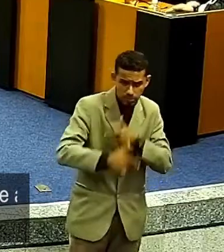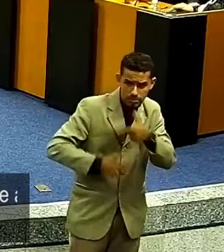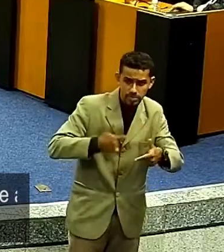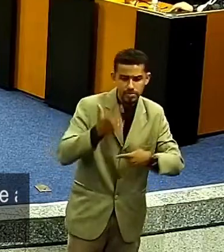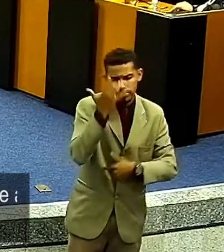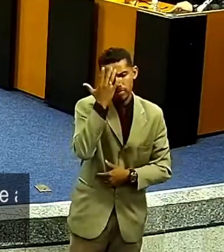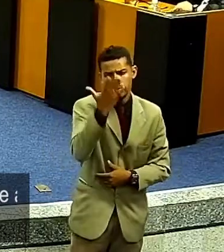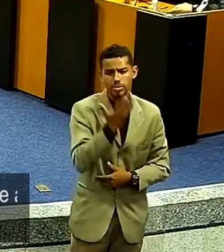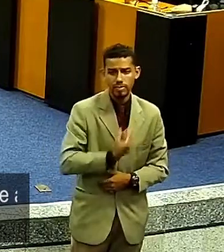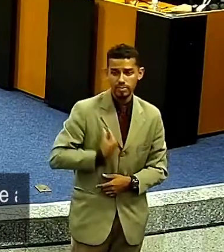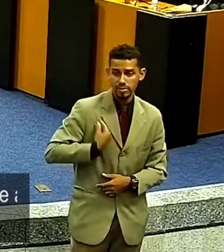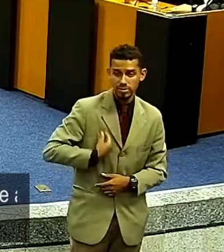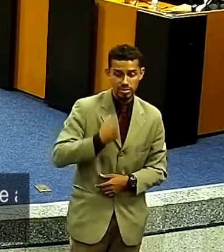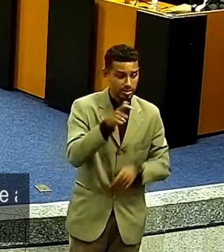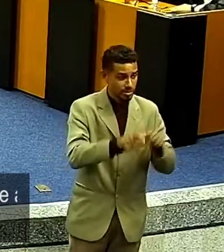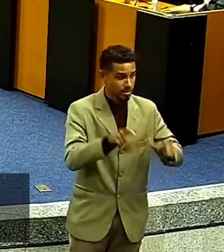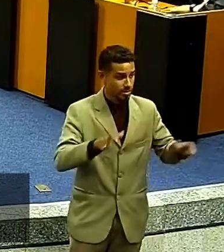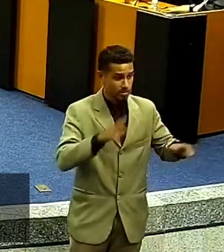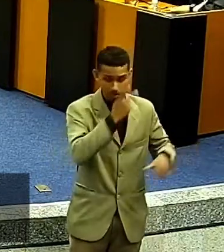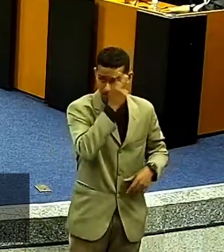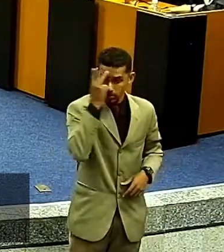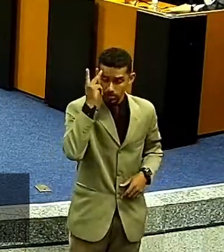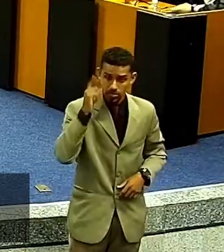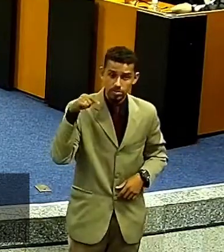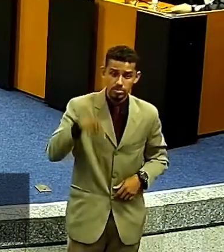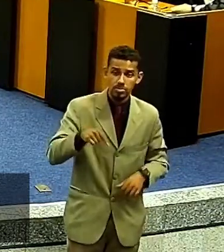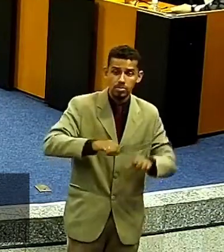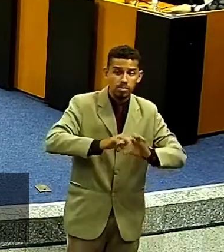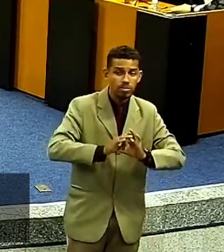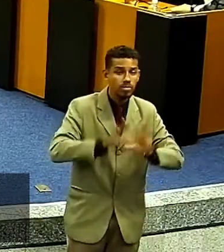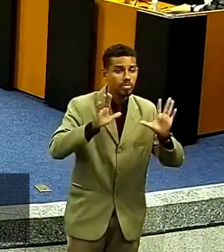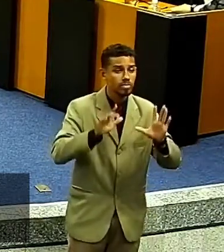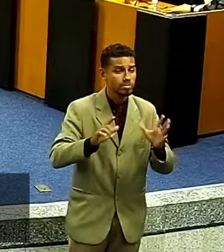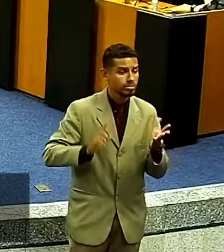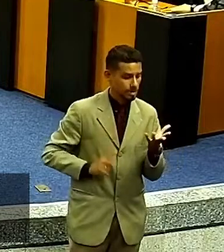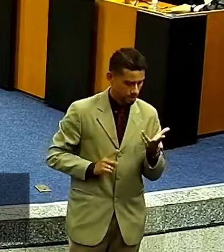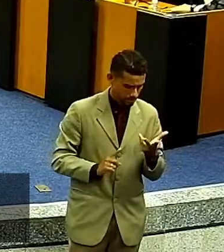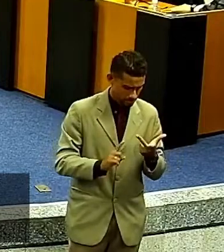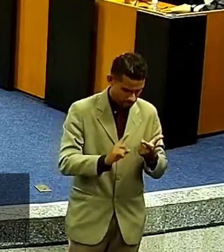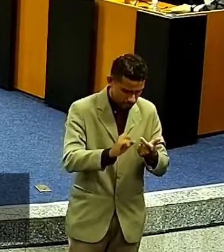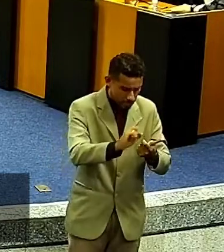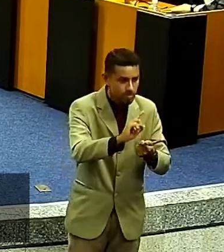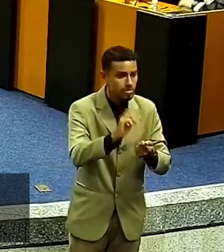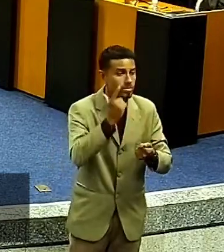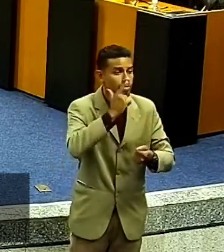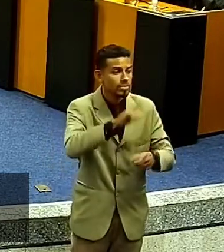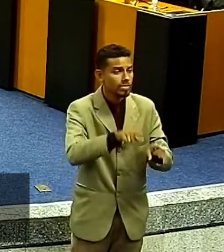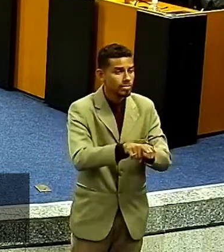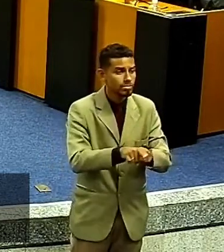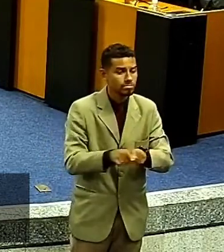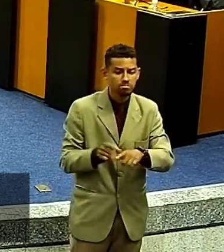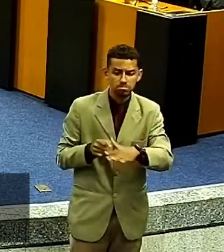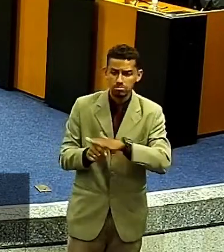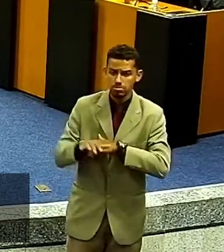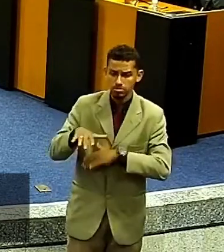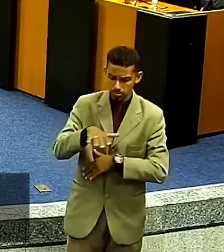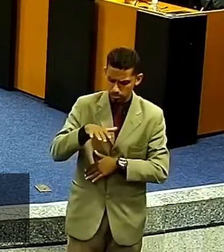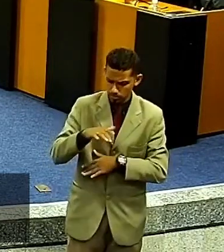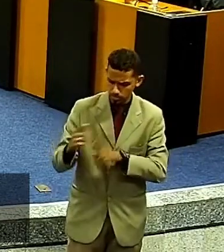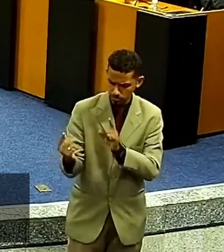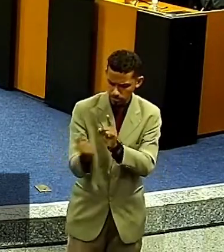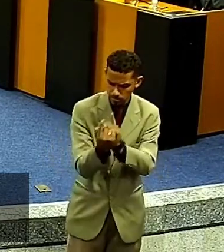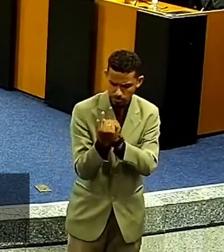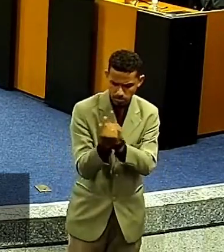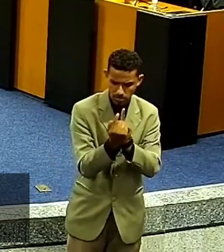vida das pessoas destacando entre dentre essas ações a instalação de postos de atendimento